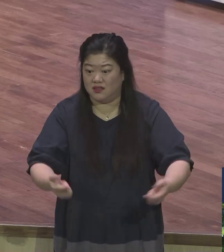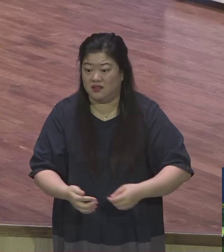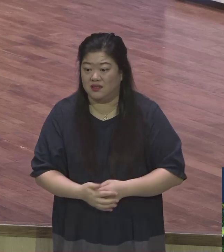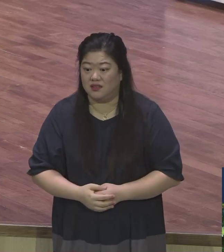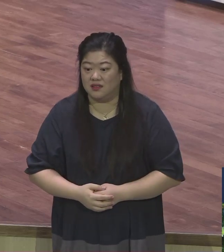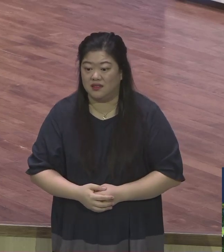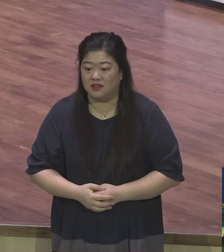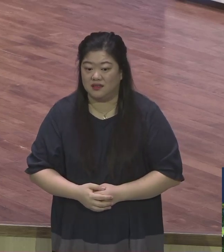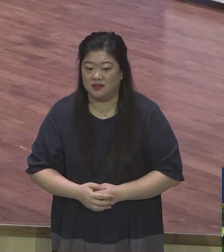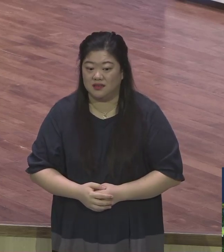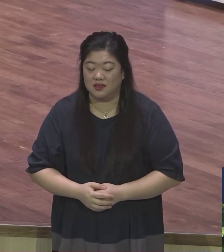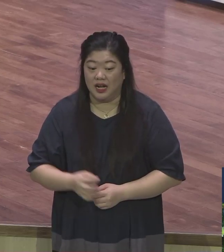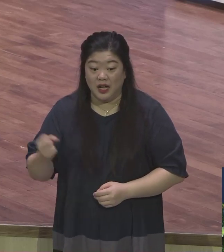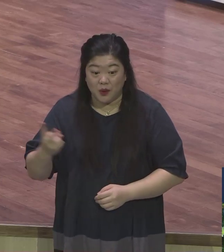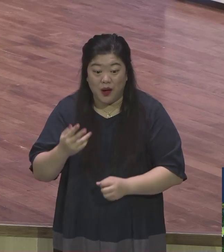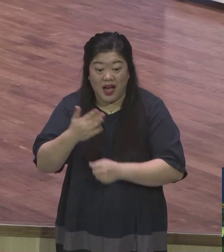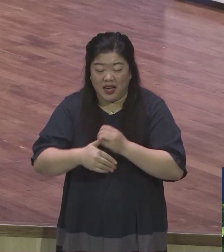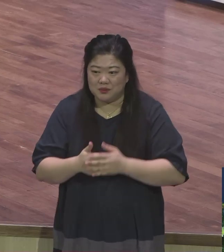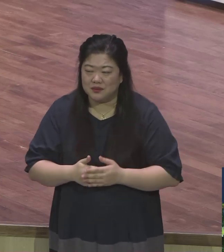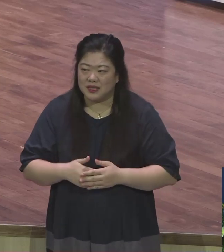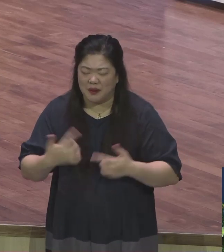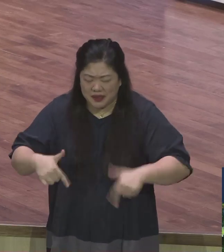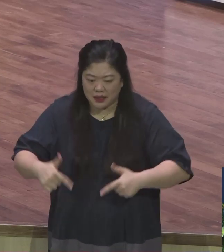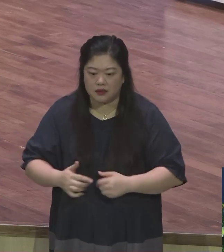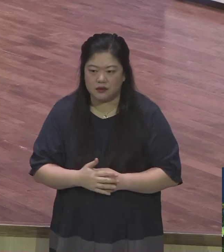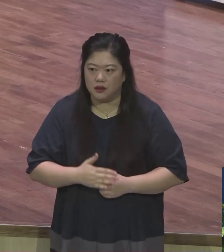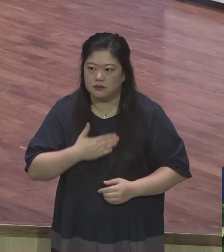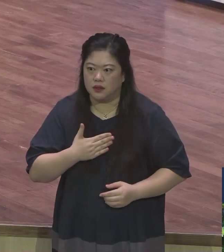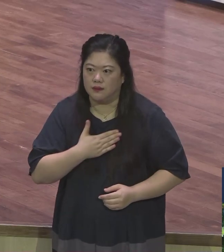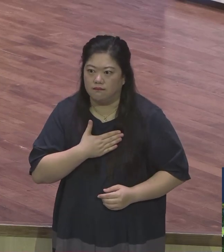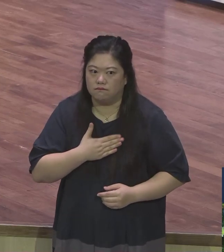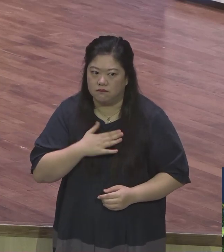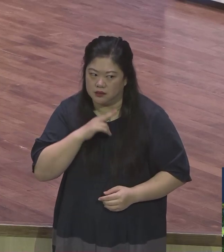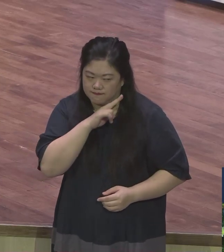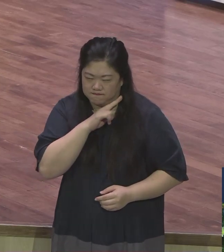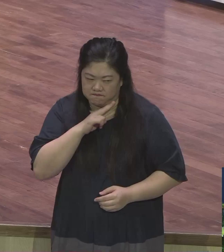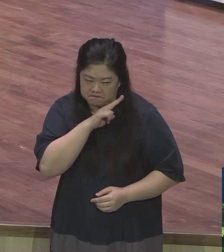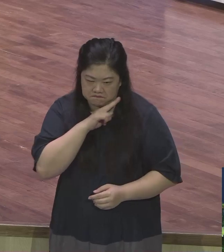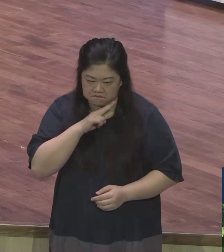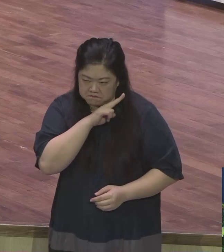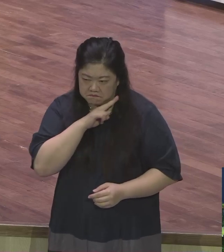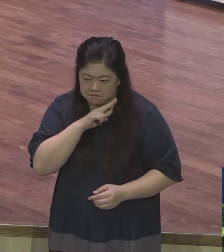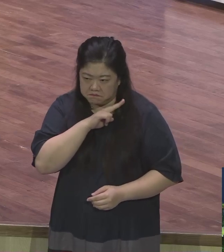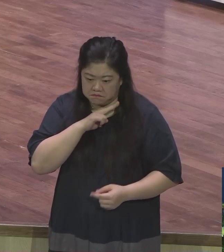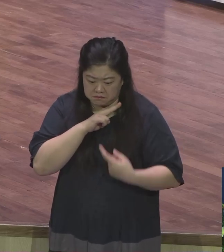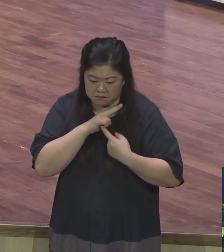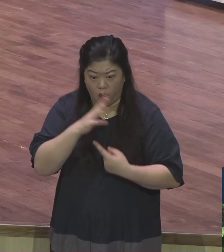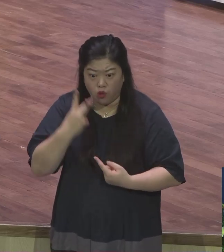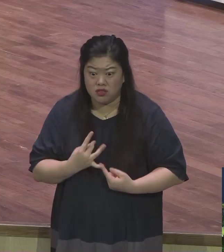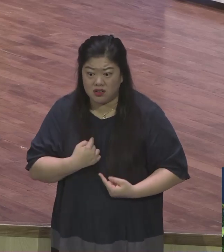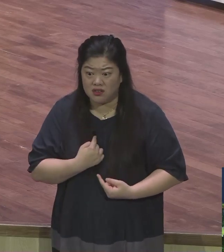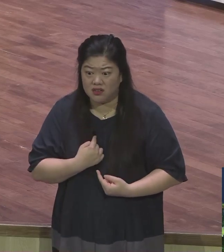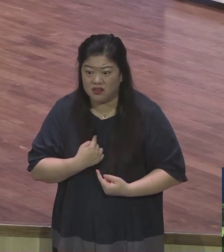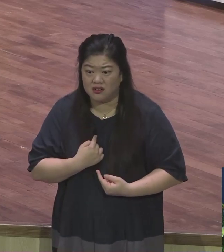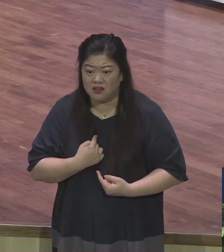맨날 의식 하고 맨날 불안 초조 삽니까? 사람 모습 아니에요. 왜 그렇습니까?